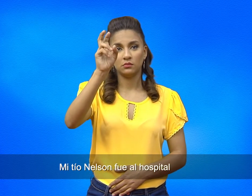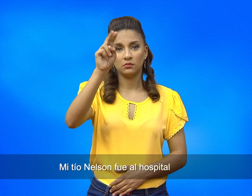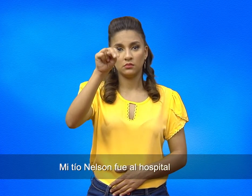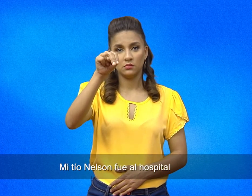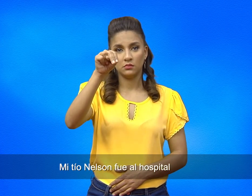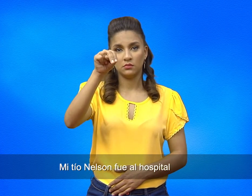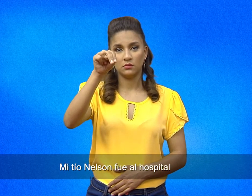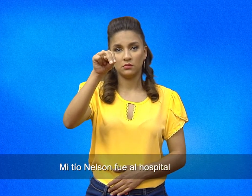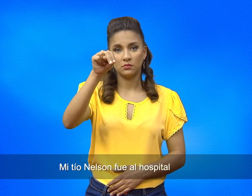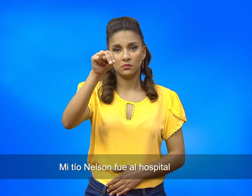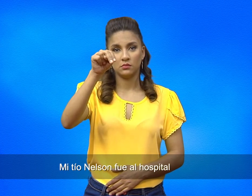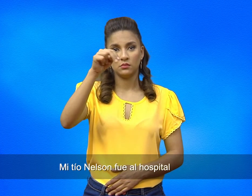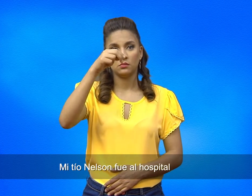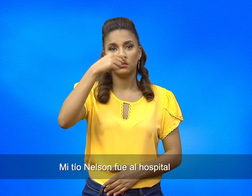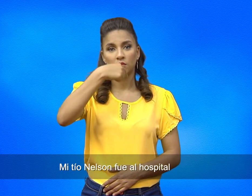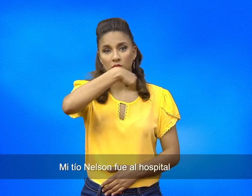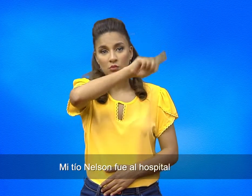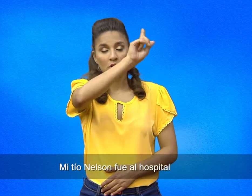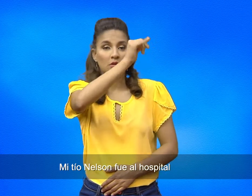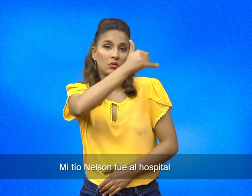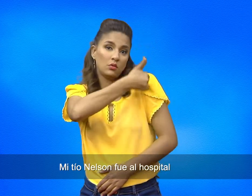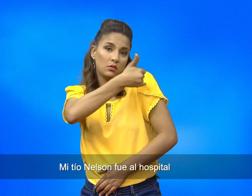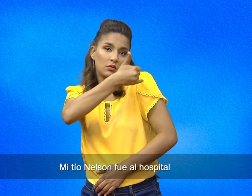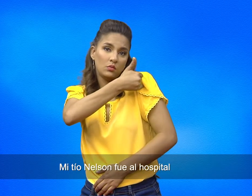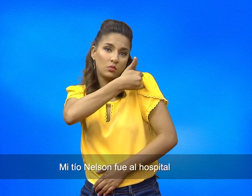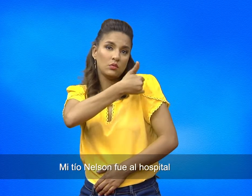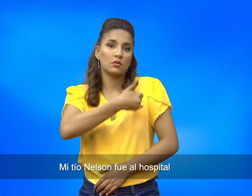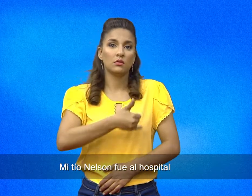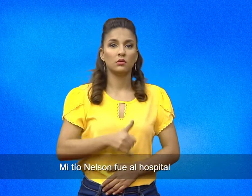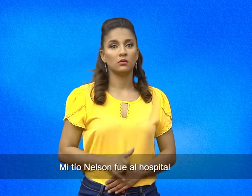nelson fue al hospital